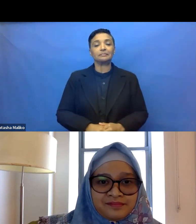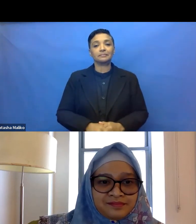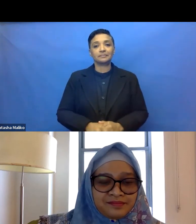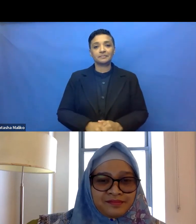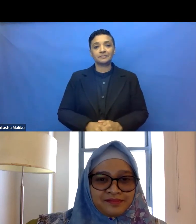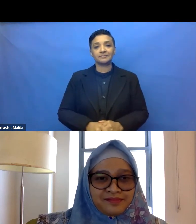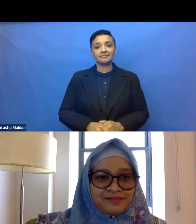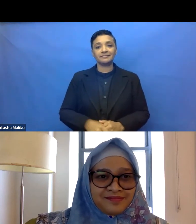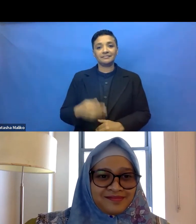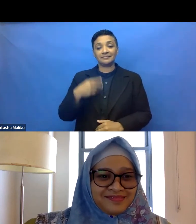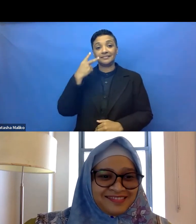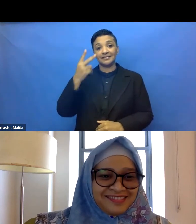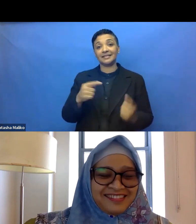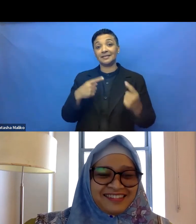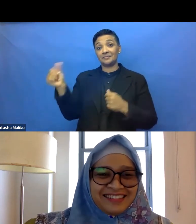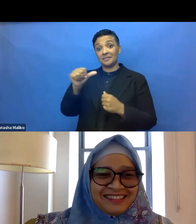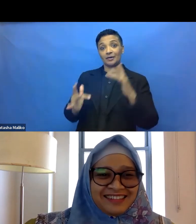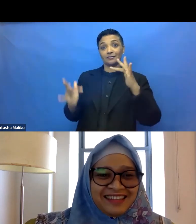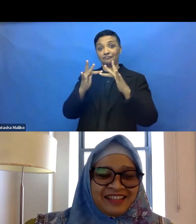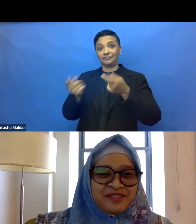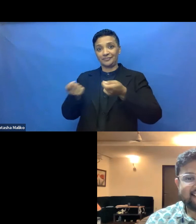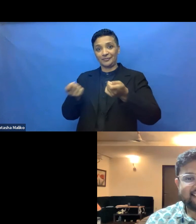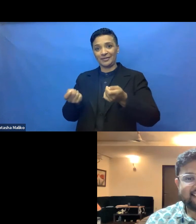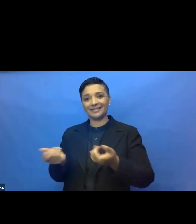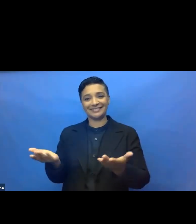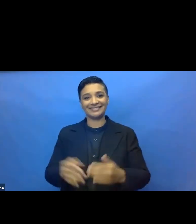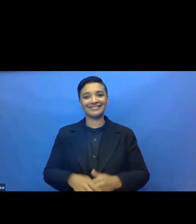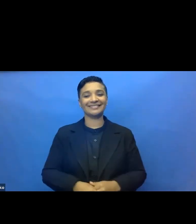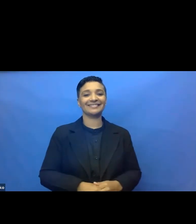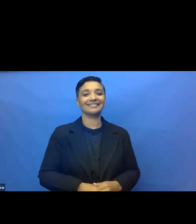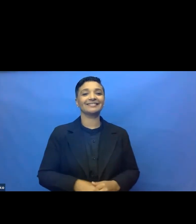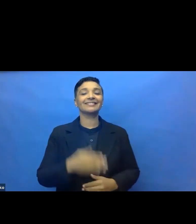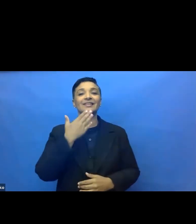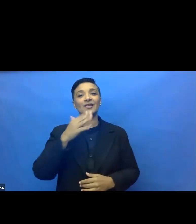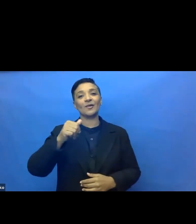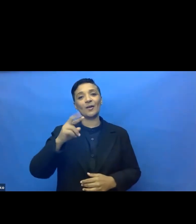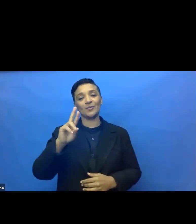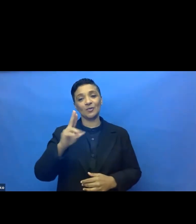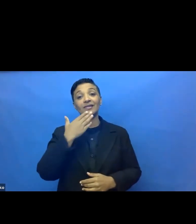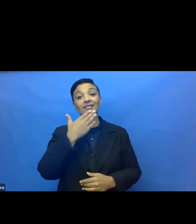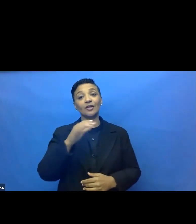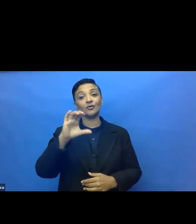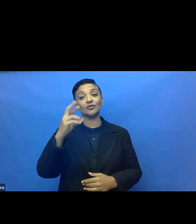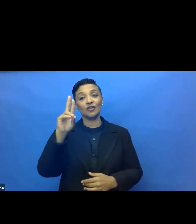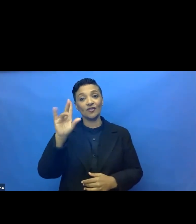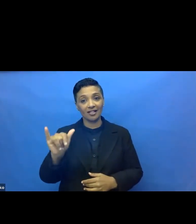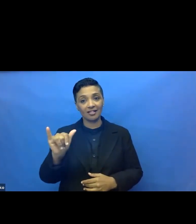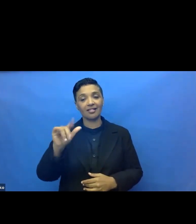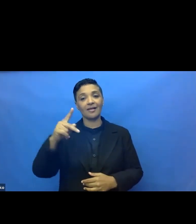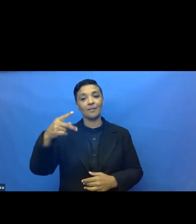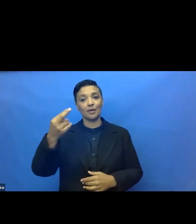incluent ces questions. Et je vois que Dwi est de retour, donc je vais lui passer la parole.